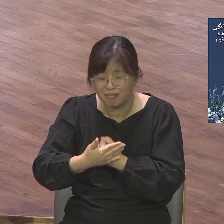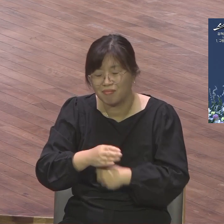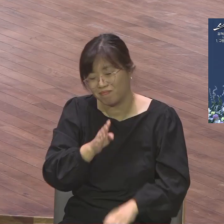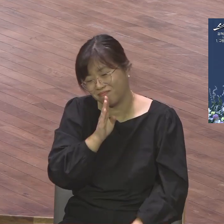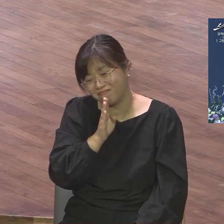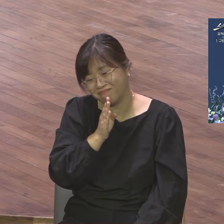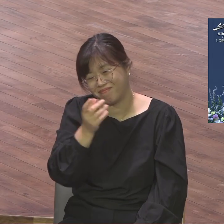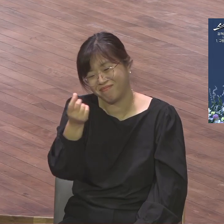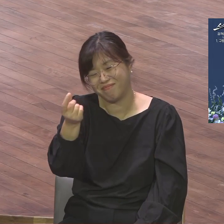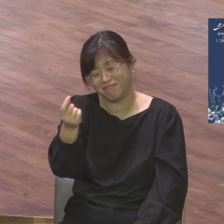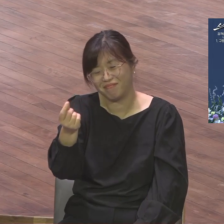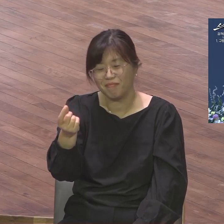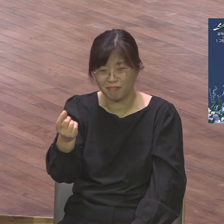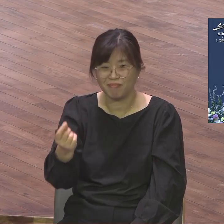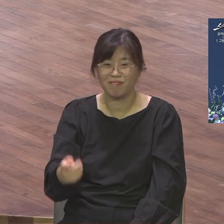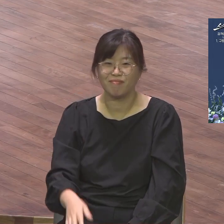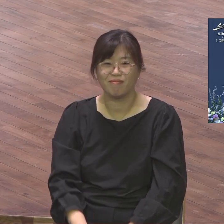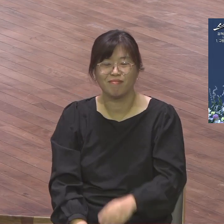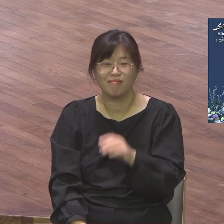이젠 지금 오래됐습니까?